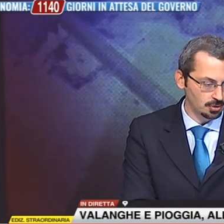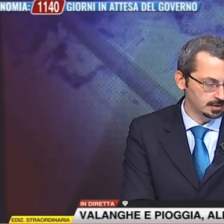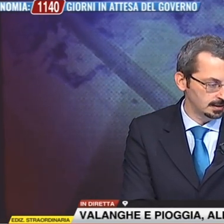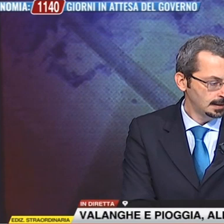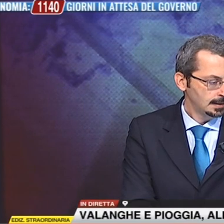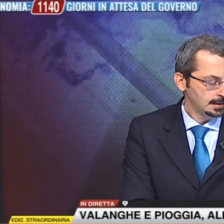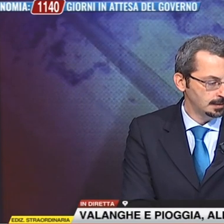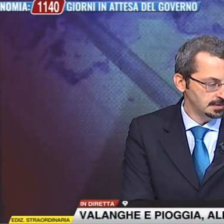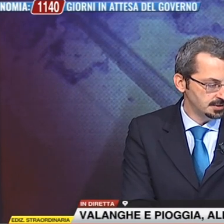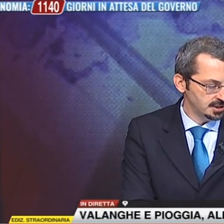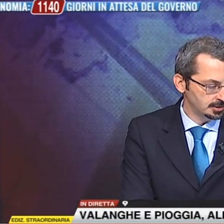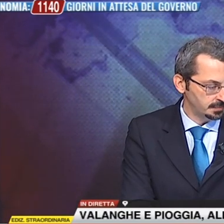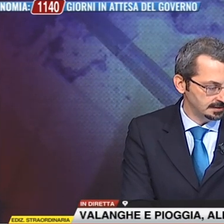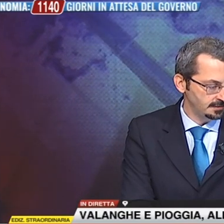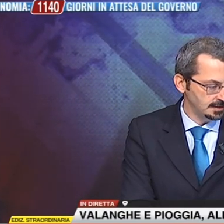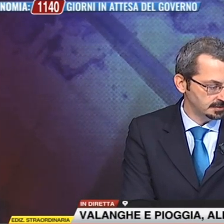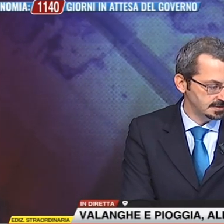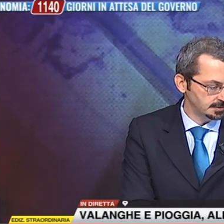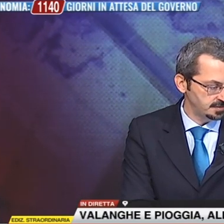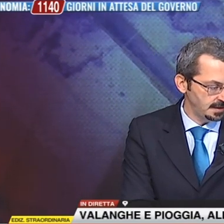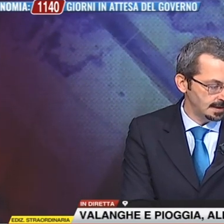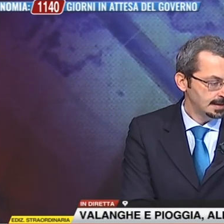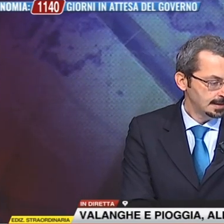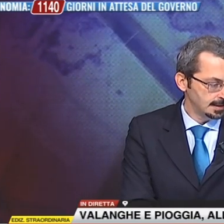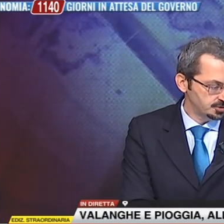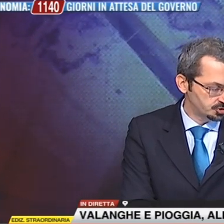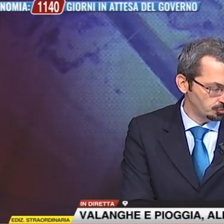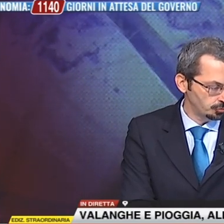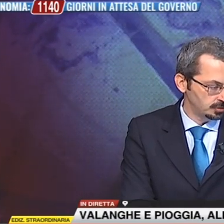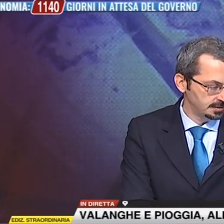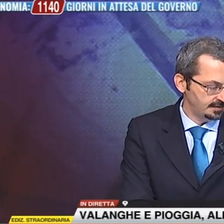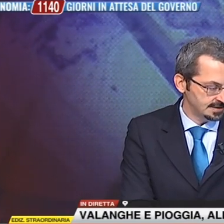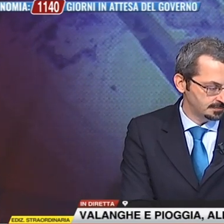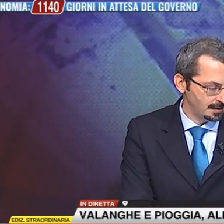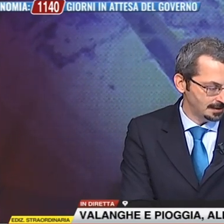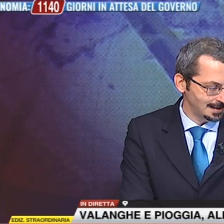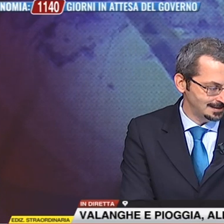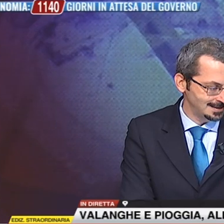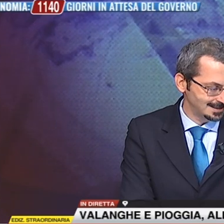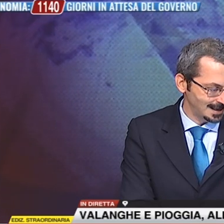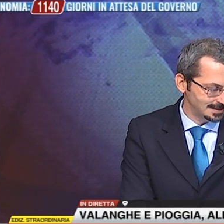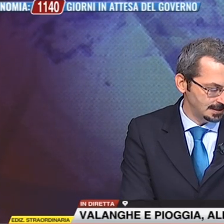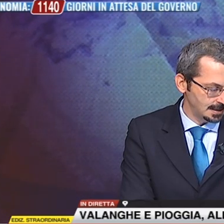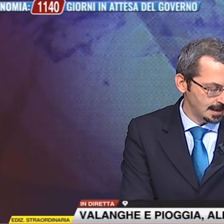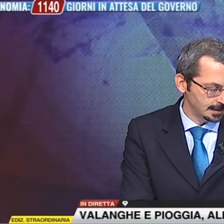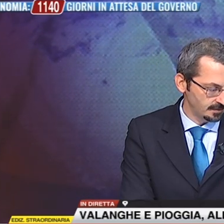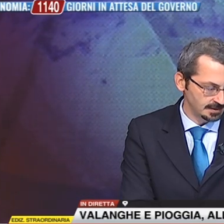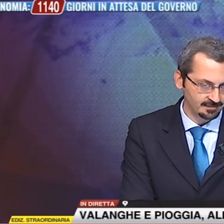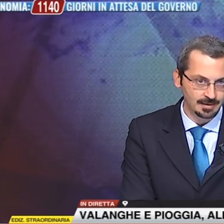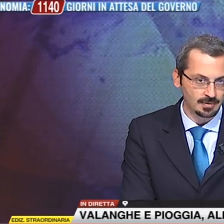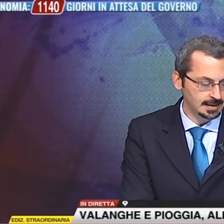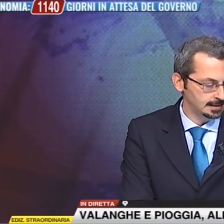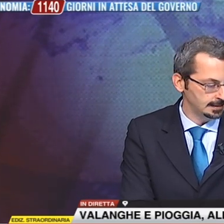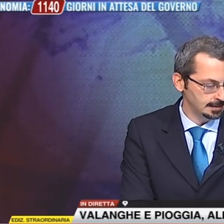trentina di COC, quindi di centri operativi di protezione civile. Ci sono diverse problematiche di dissesti e anche